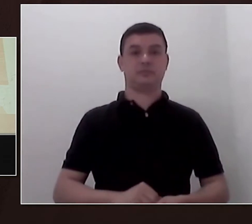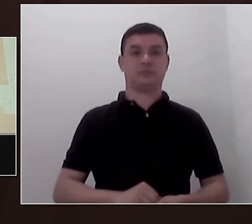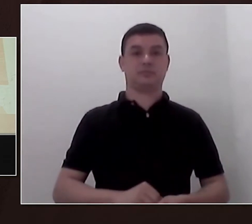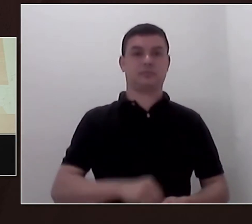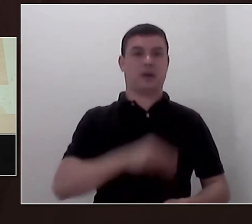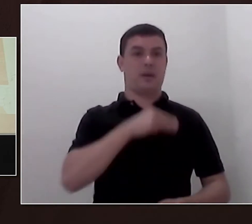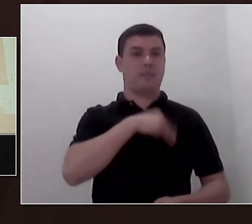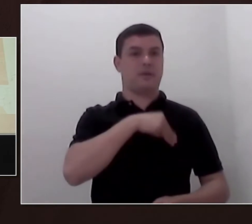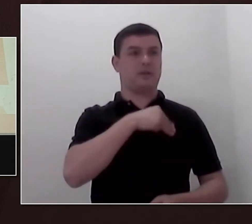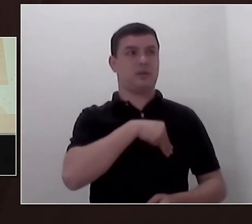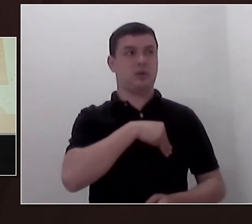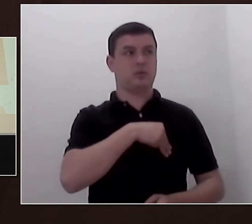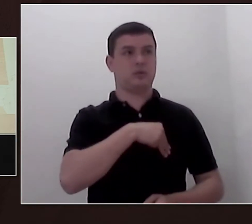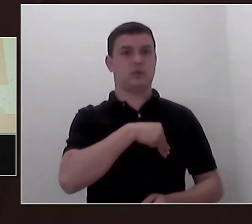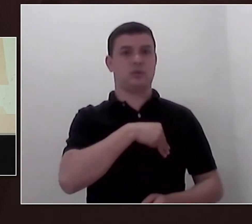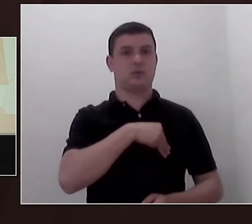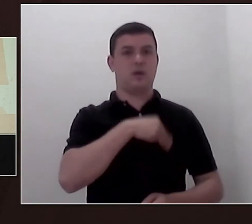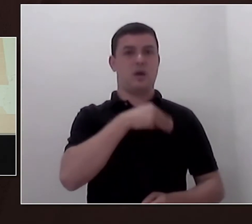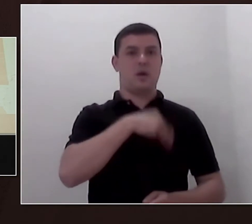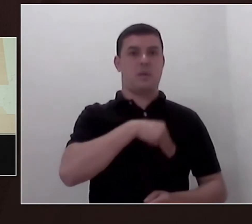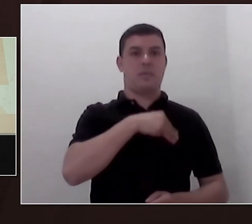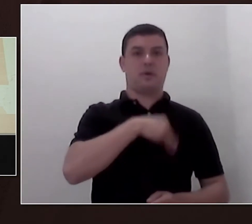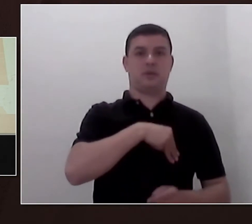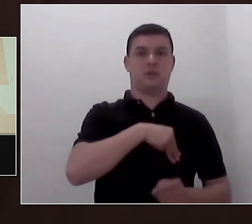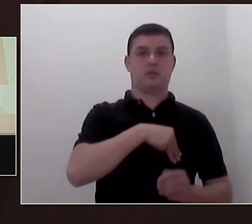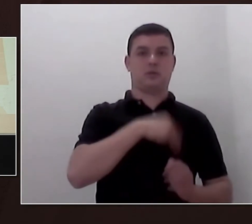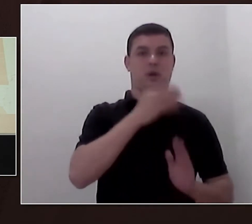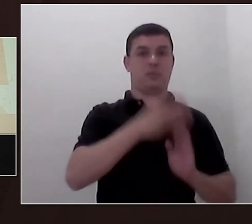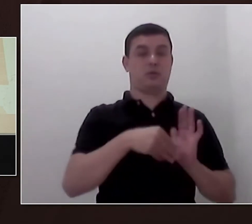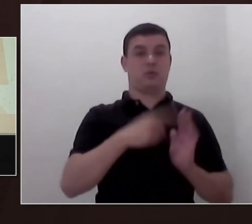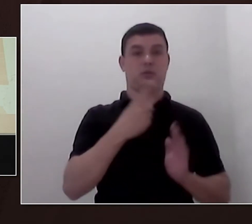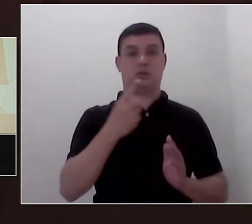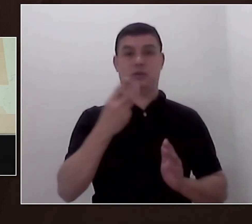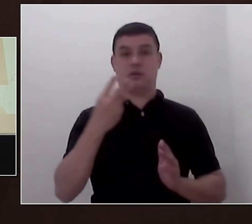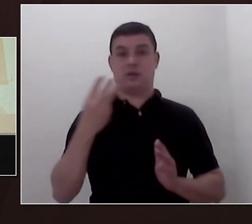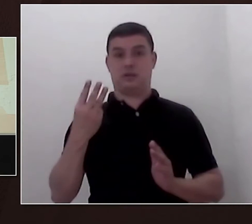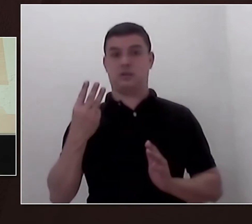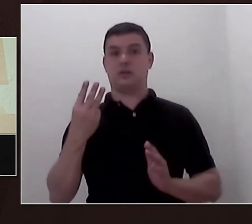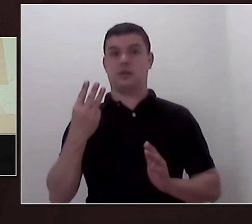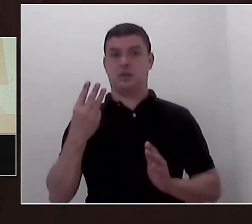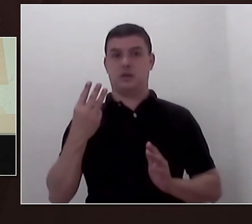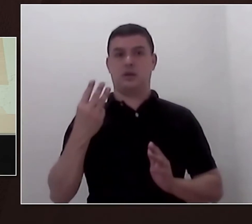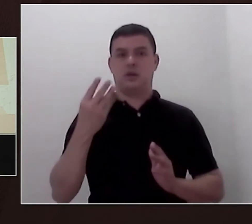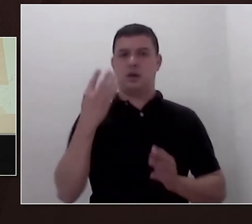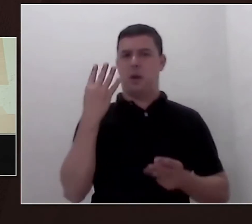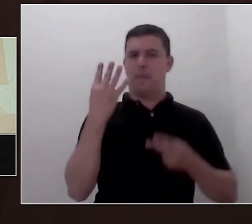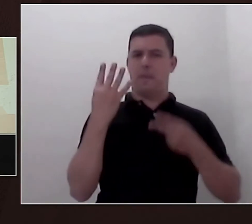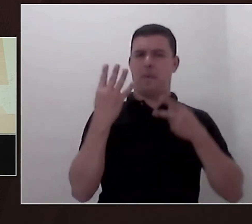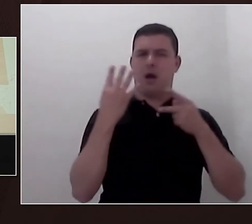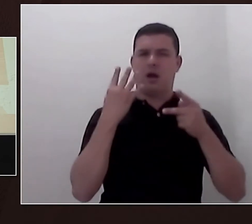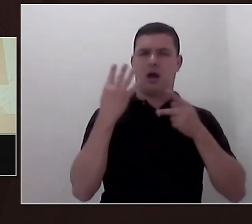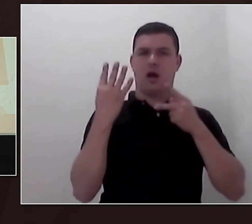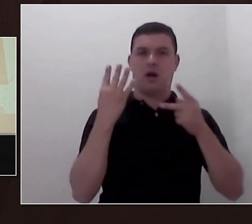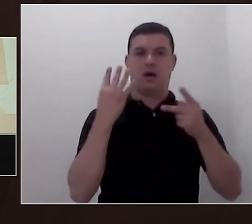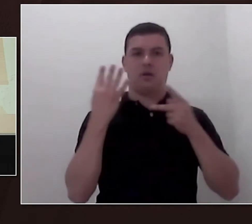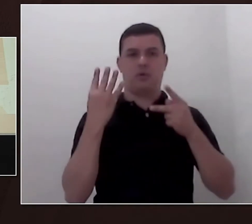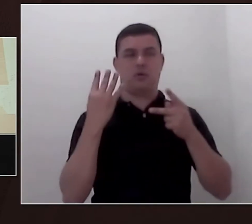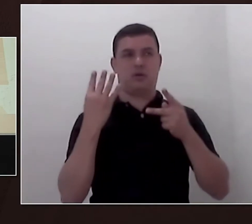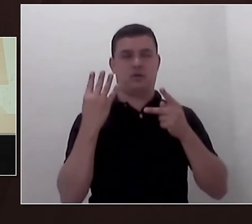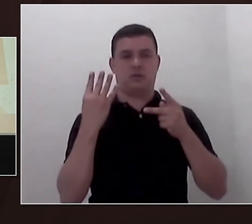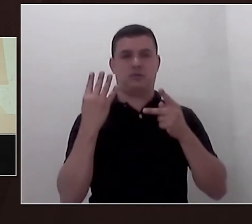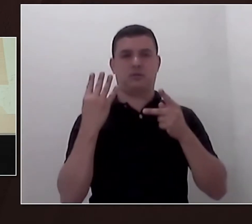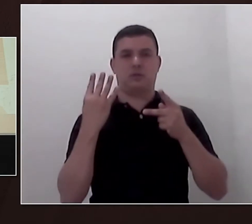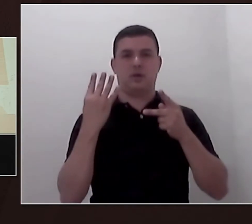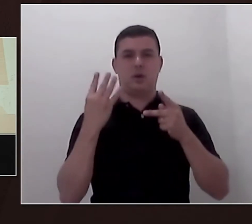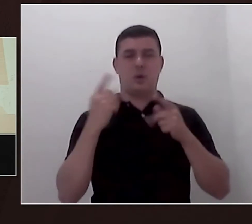eu falo em parábolas, para que eles não entendam, para eles que têm olhos, mas não veem, têm ouvidos, mas não ouvem, porque o